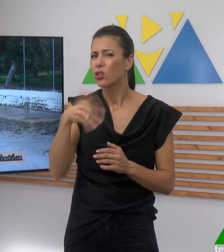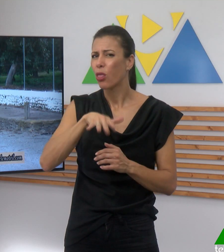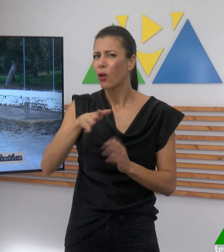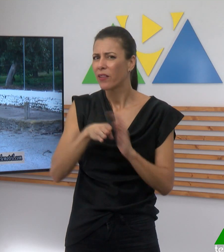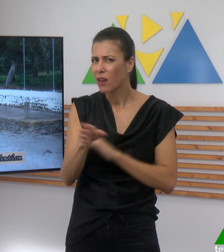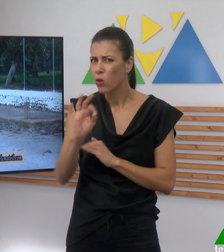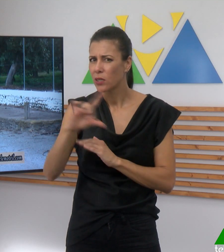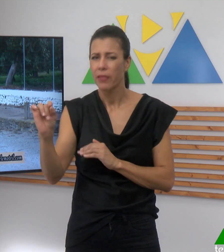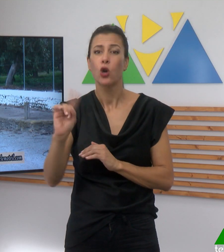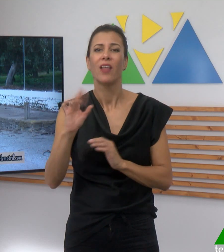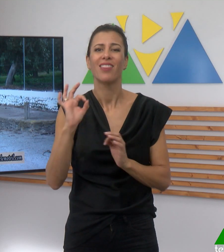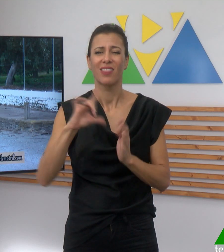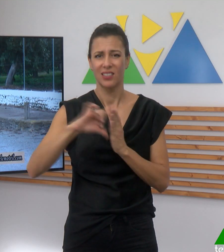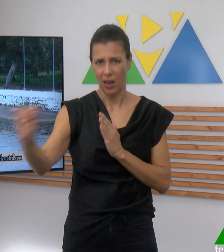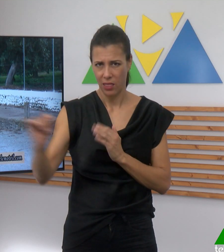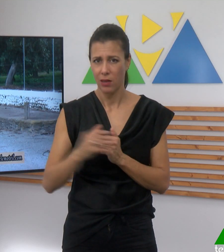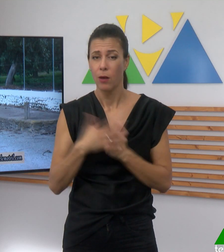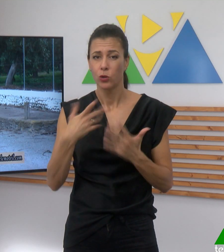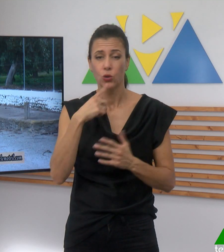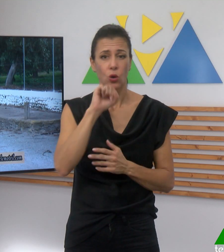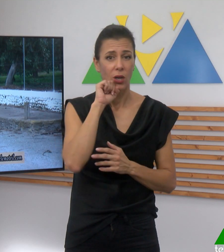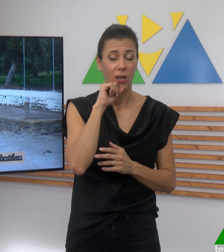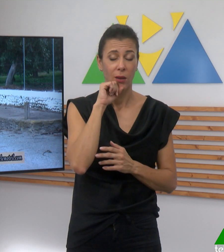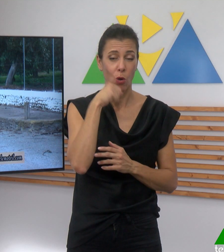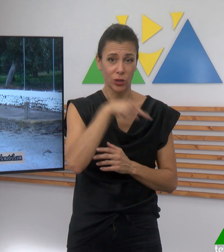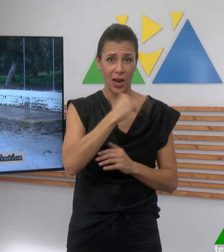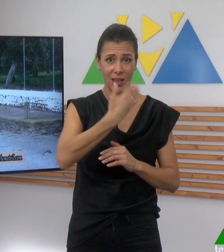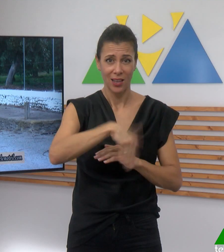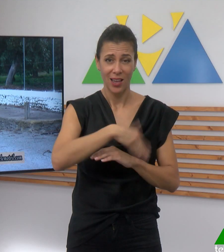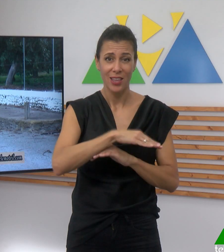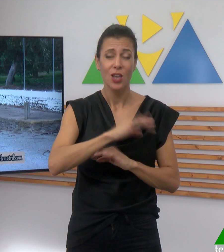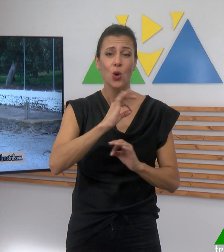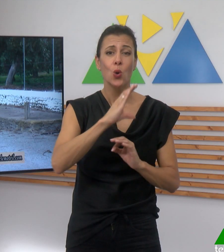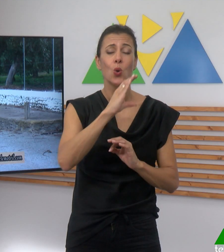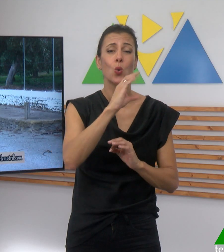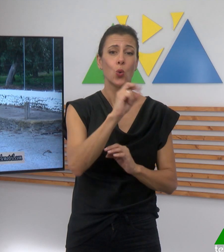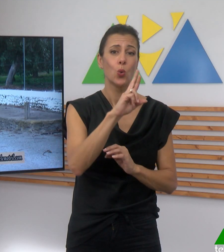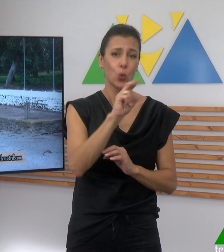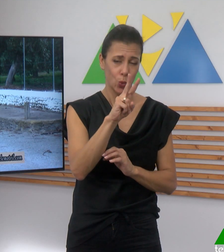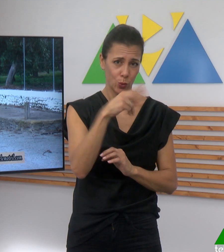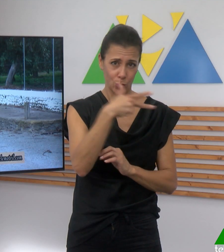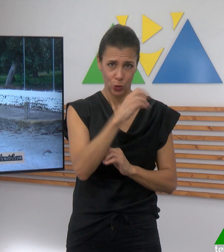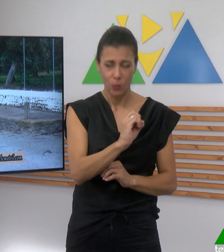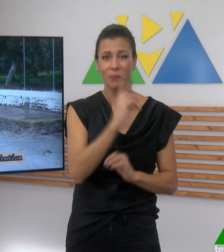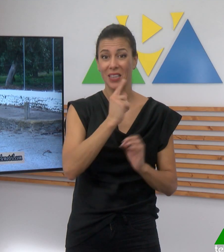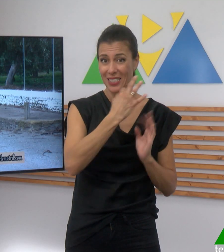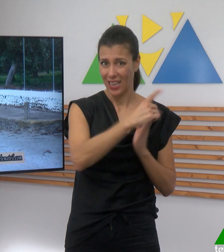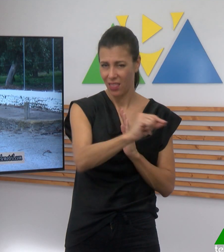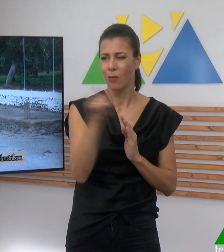al kurus Por eso hay una calle motriz que se llama también calle cuso que es la calle de salida al kuruch coroso Bueno